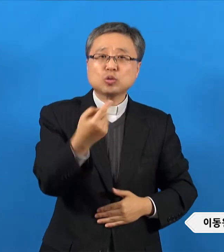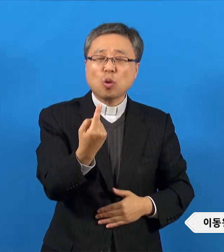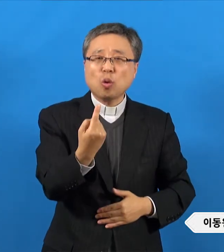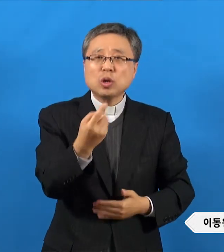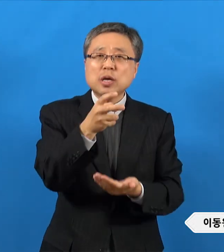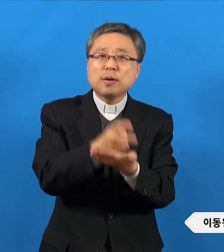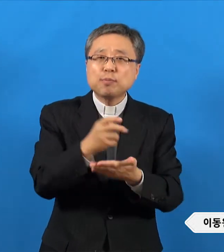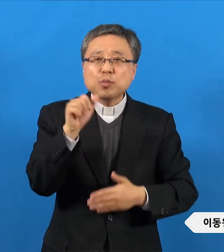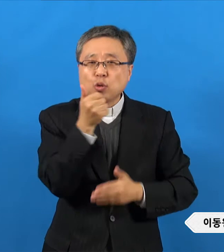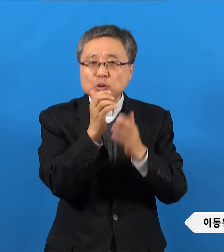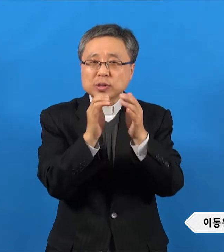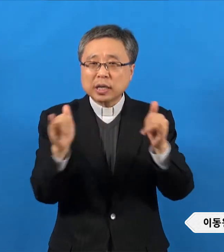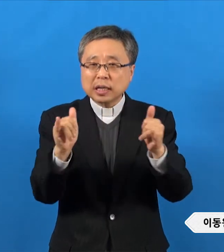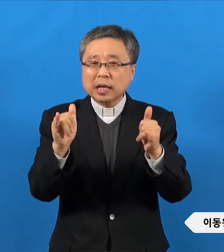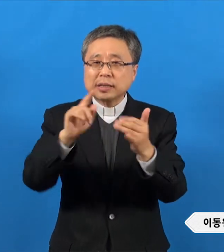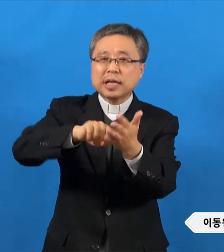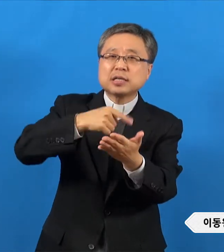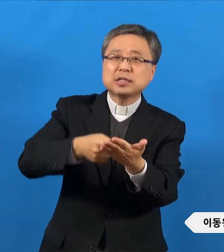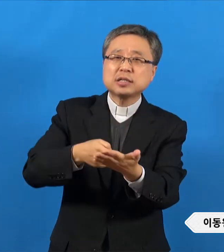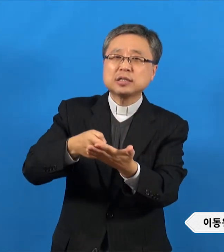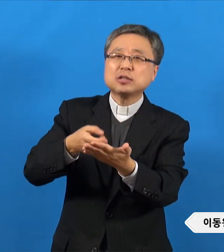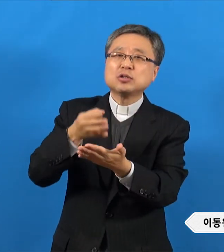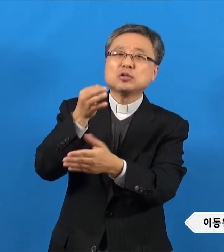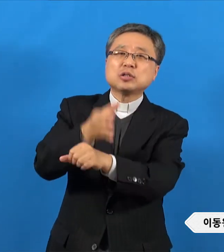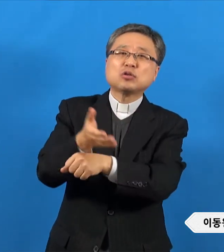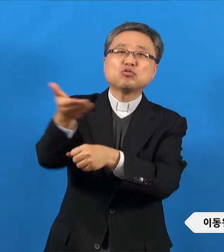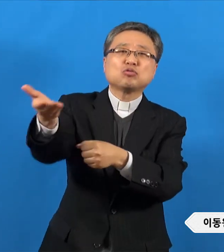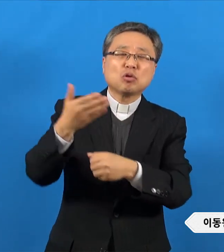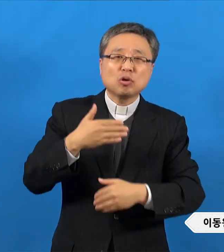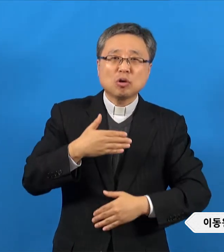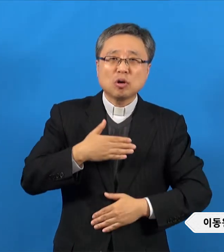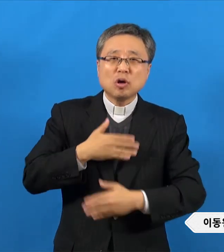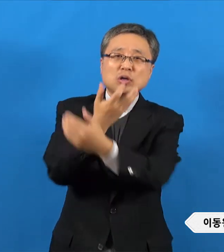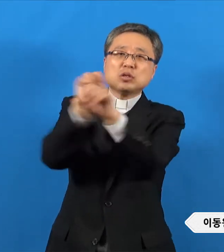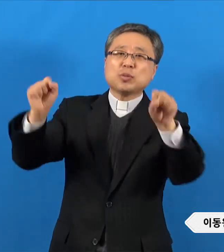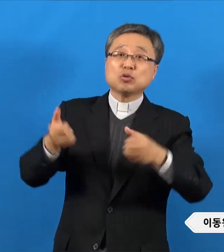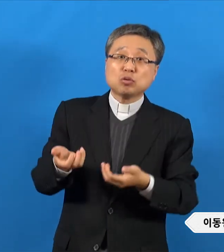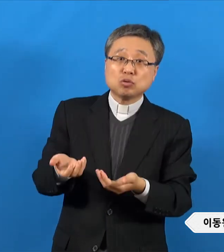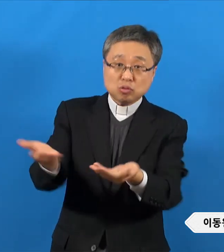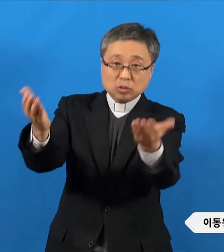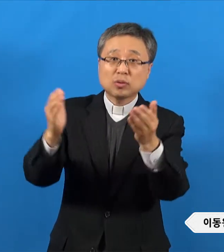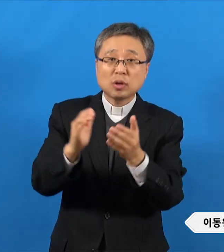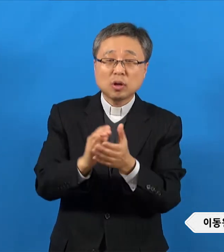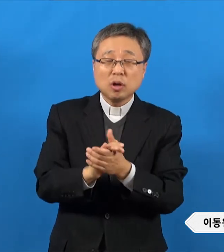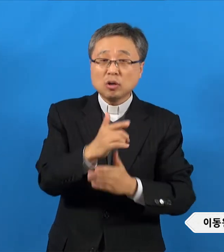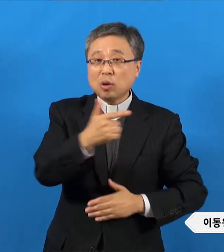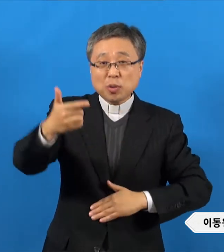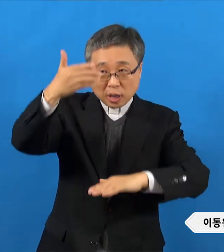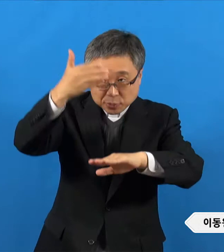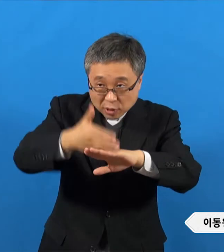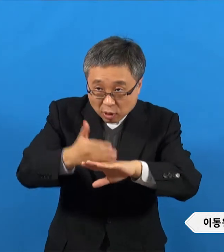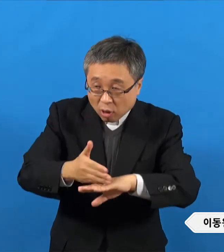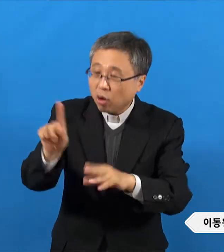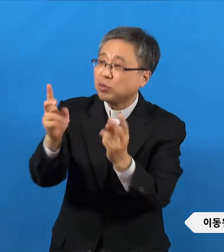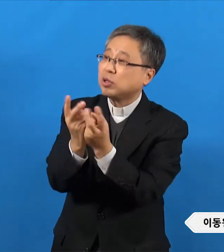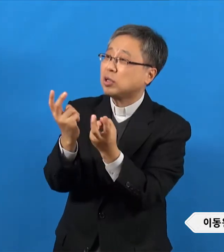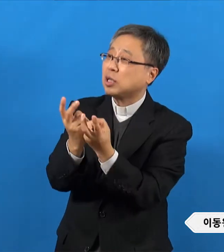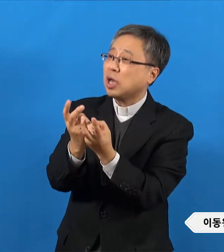지불해 주고 이 사람을 석방시켰습니다. 너무 감사하잖아요. 변호사님 어떻게 살해하면 좋습니까? 이때